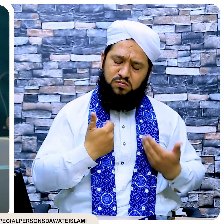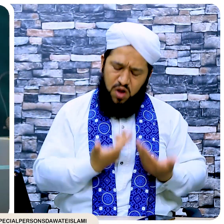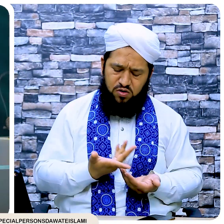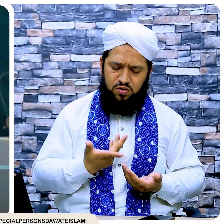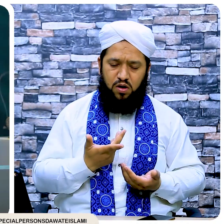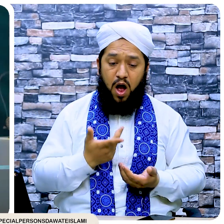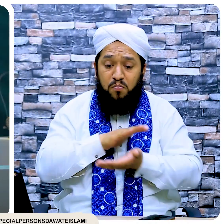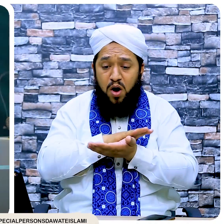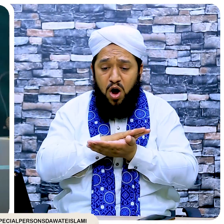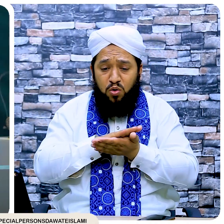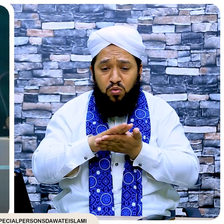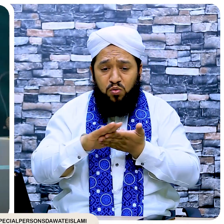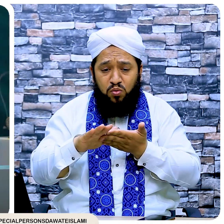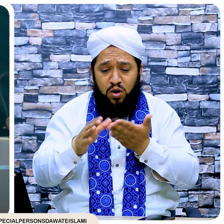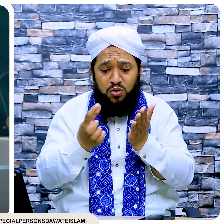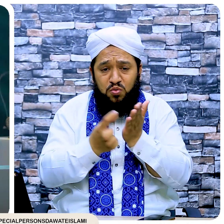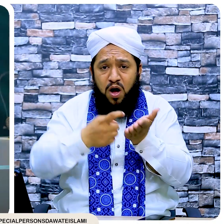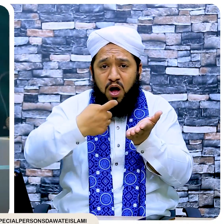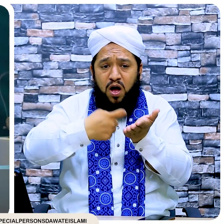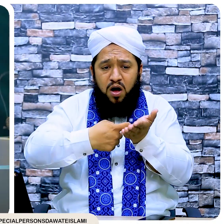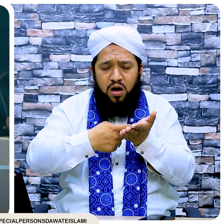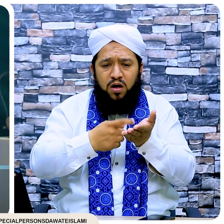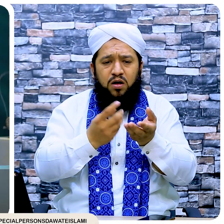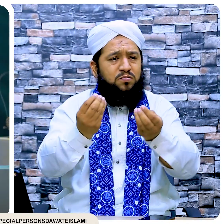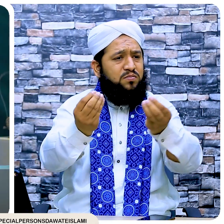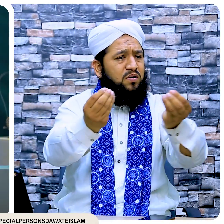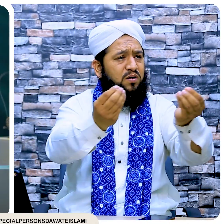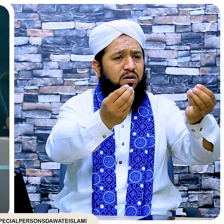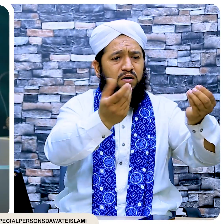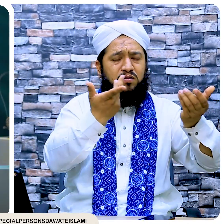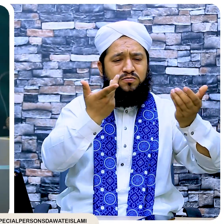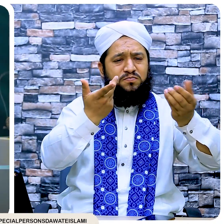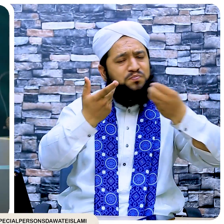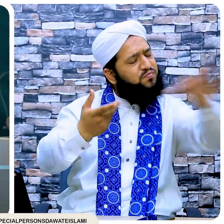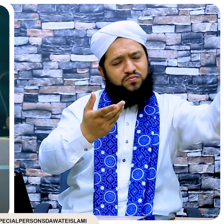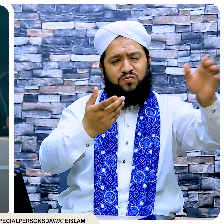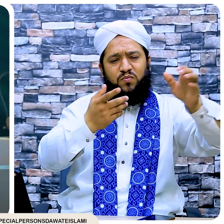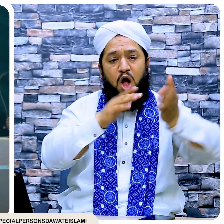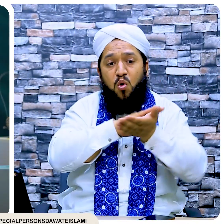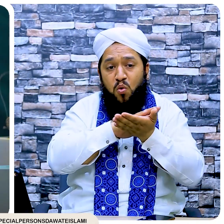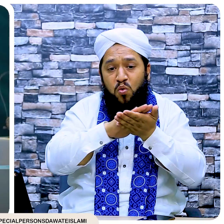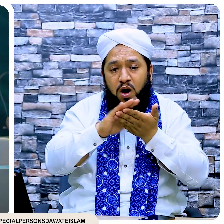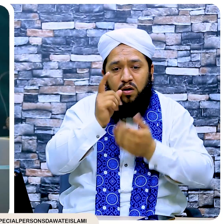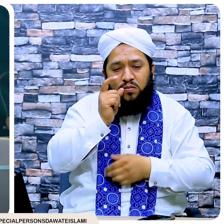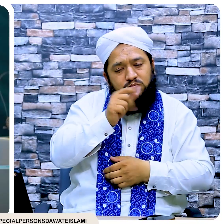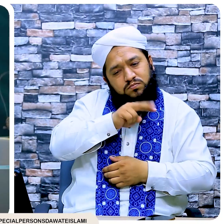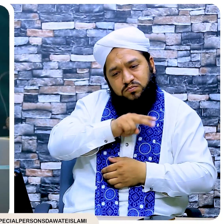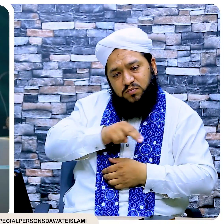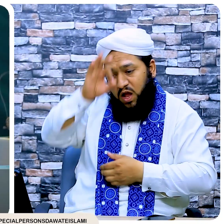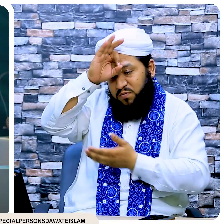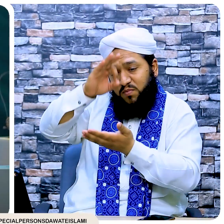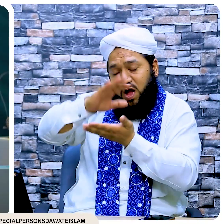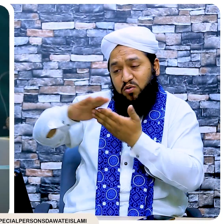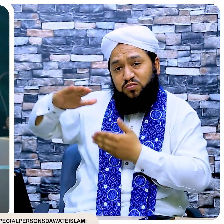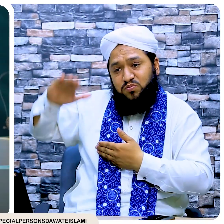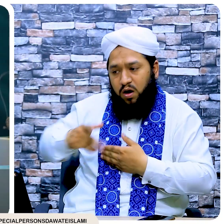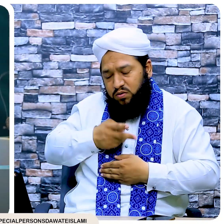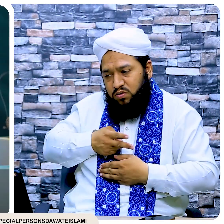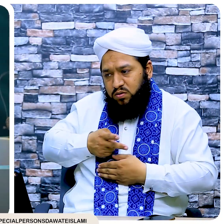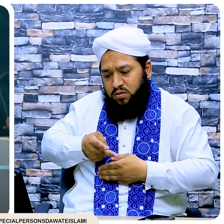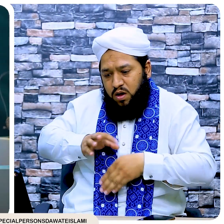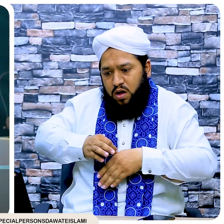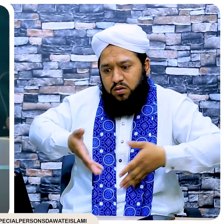حر مجبور ہو گیا اور مجبور ہو کر لشکر کے ساتھ امام رضی اللہ عنہ کی طرف بڑھا، مگر یوں کہ بدن کانپ